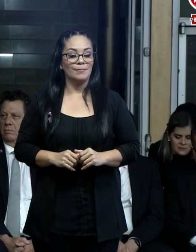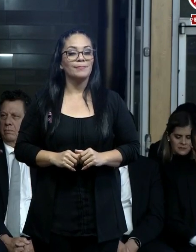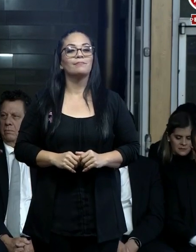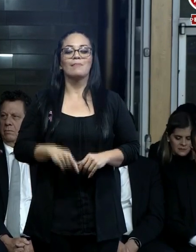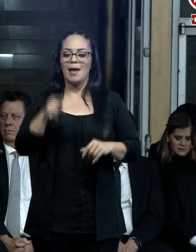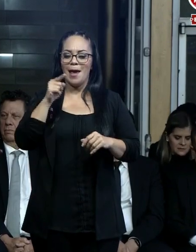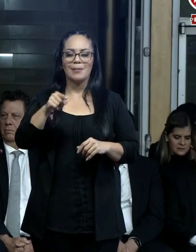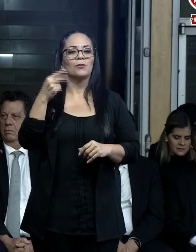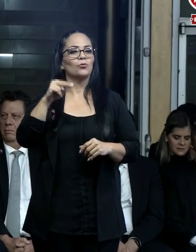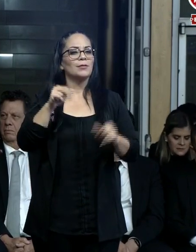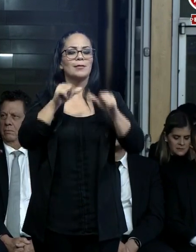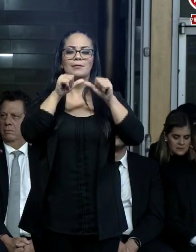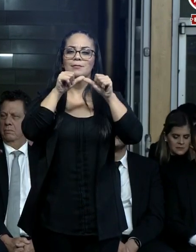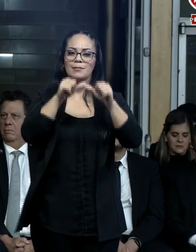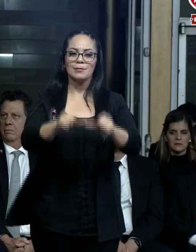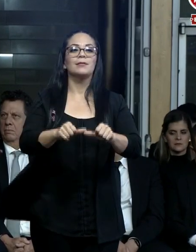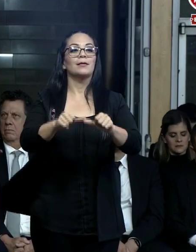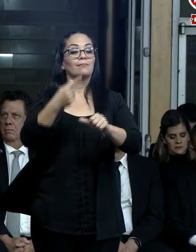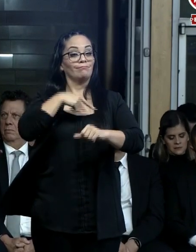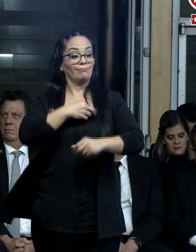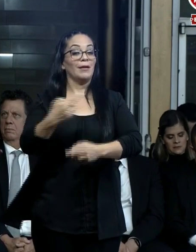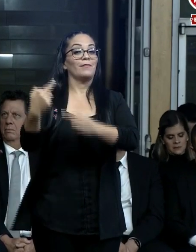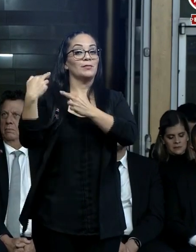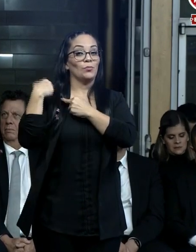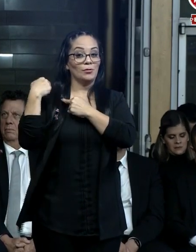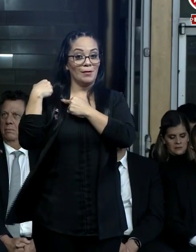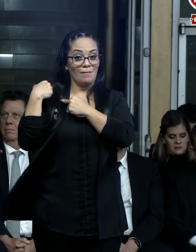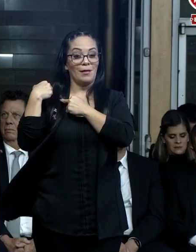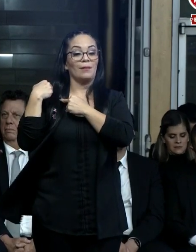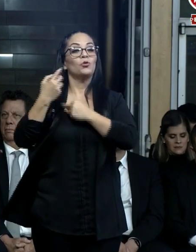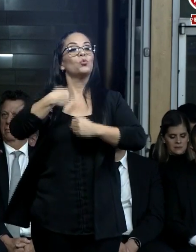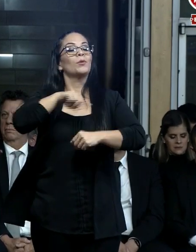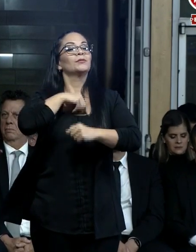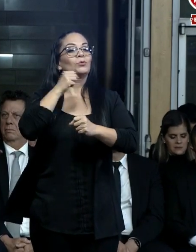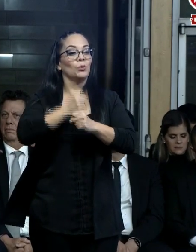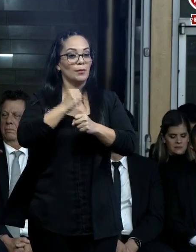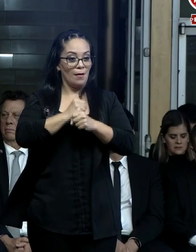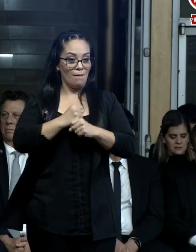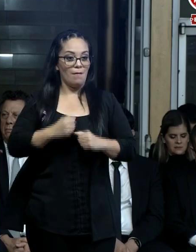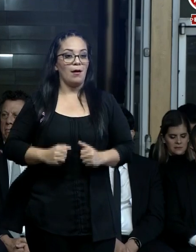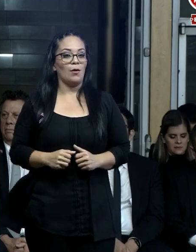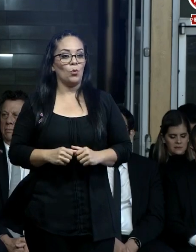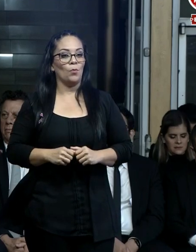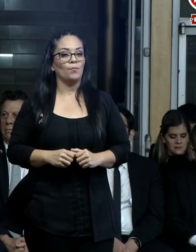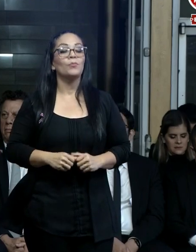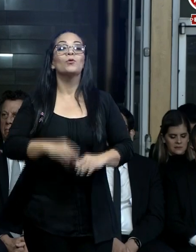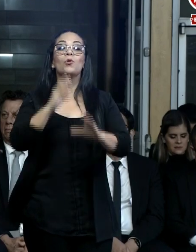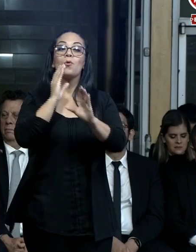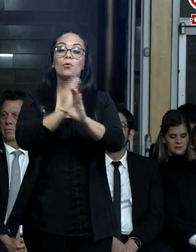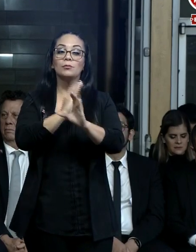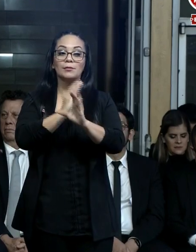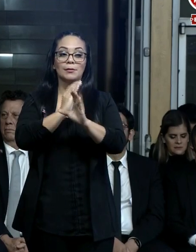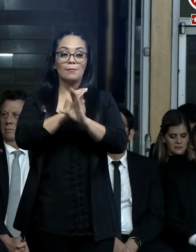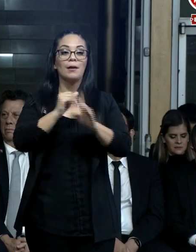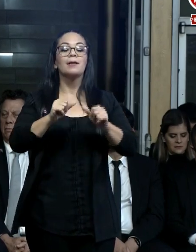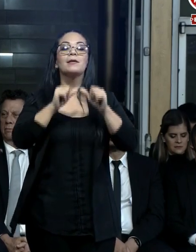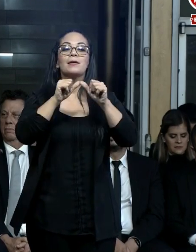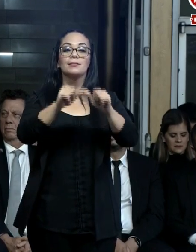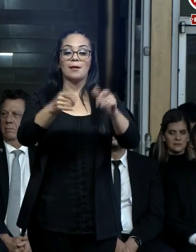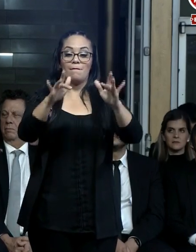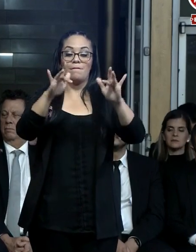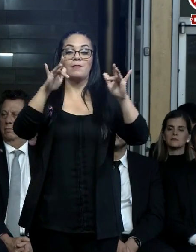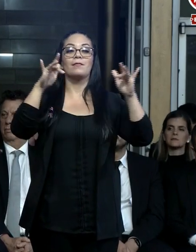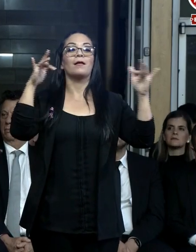sigue siendo nuestra responsabilidad, nuestro trabajo, conservarla y que siga brillando